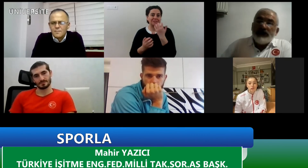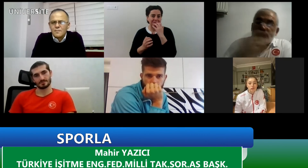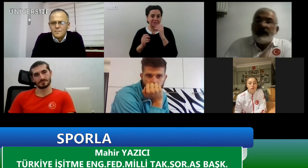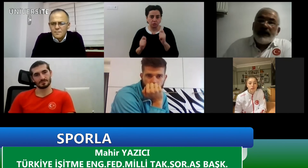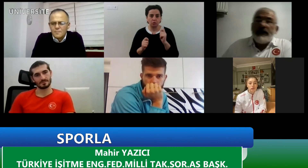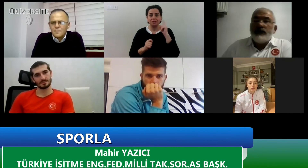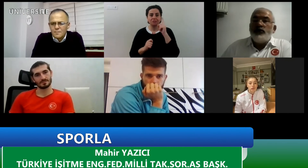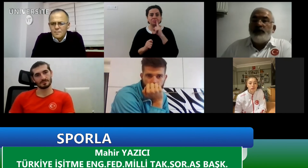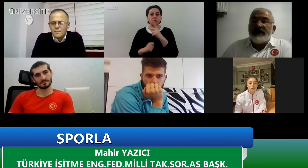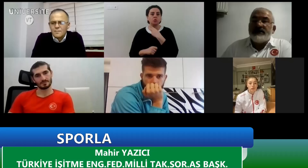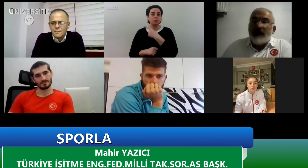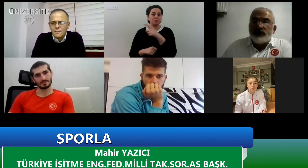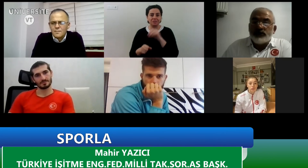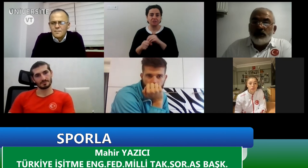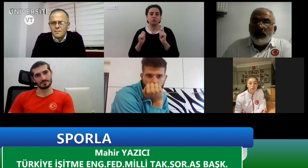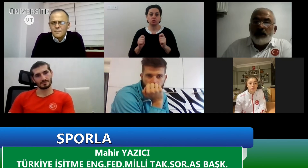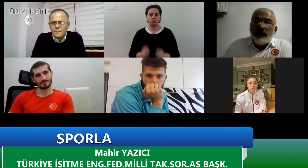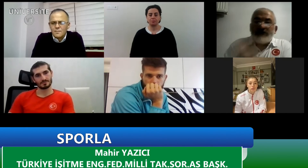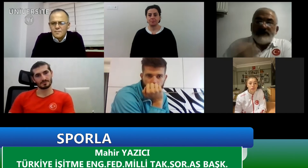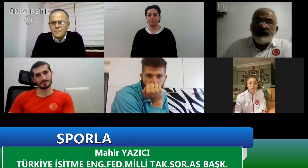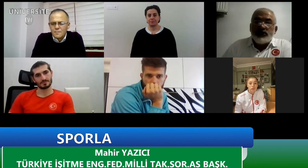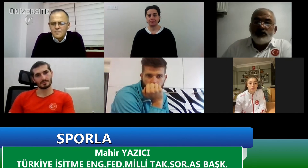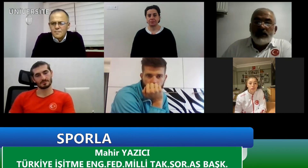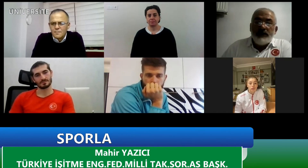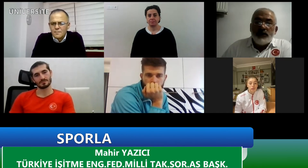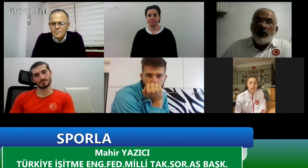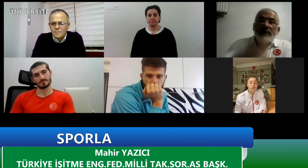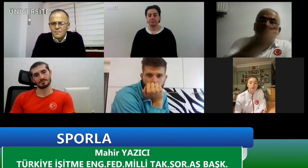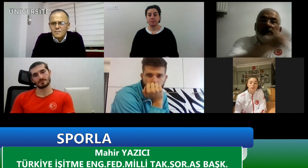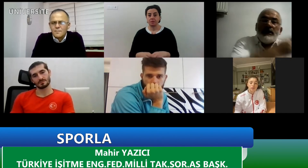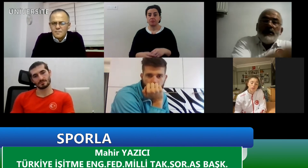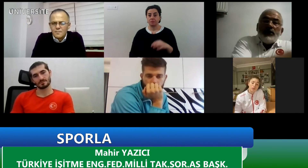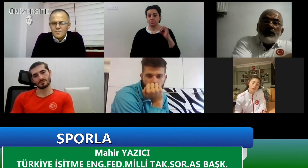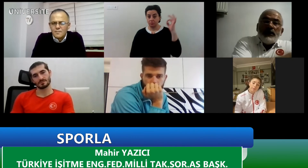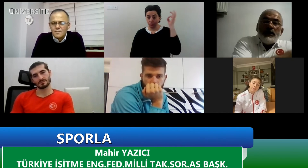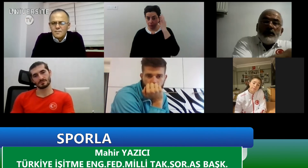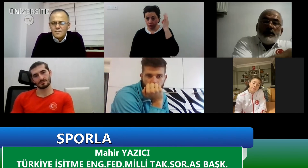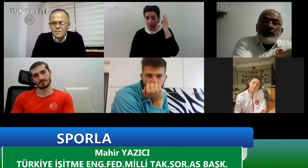Hele işitme engelli kulüplerde daha zor. Ama ben size bir şey söyleyeyim mi?